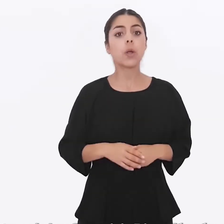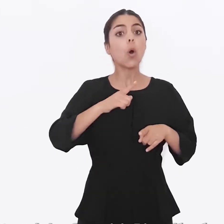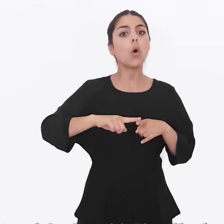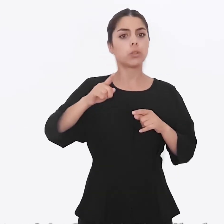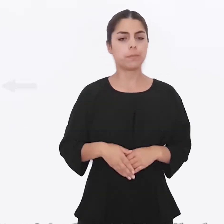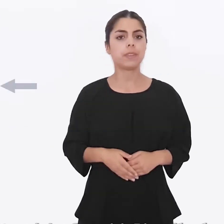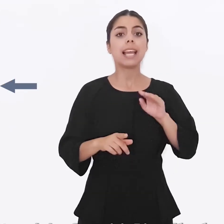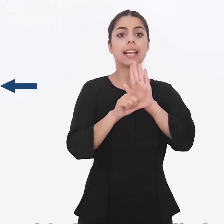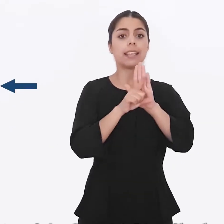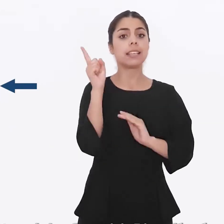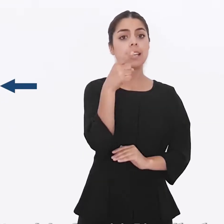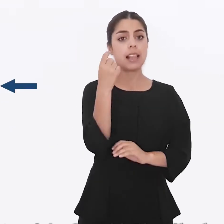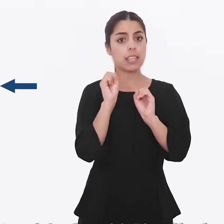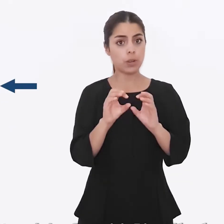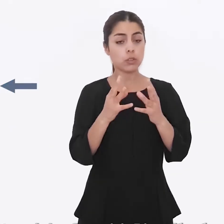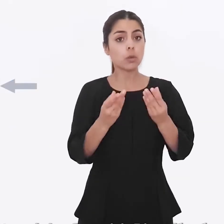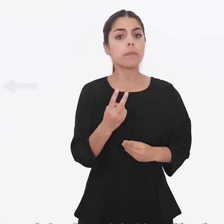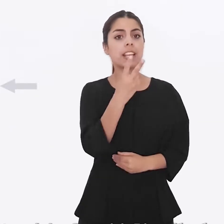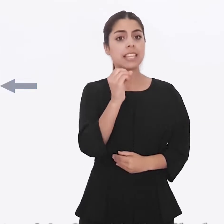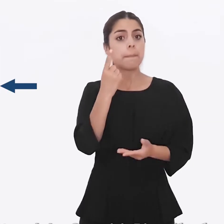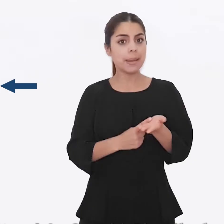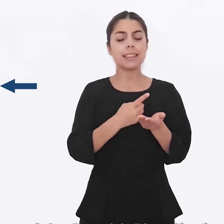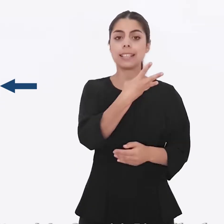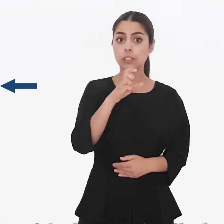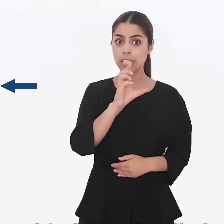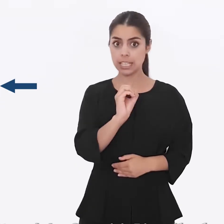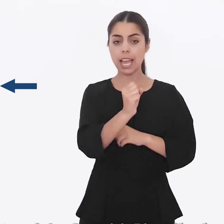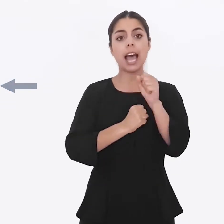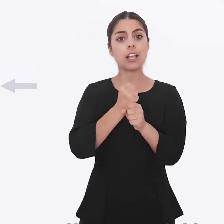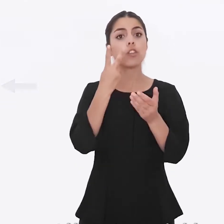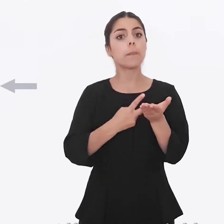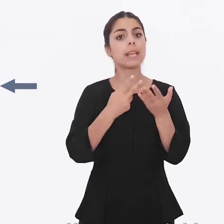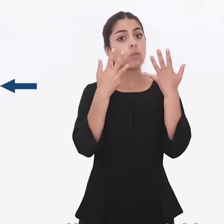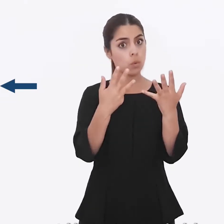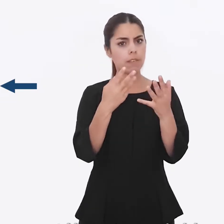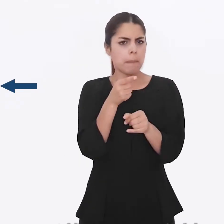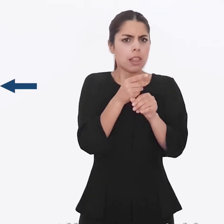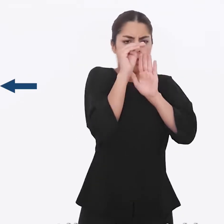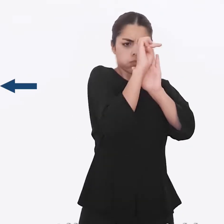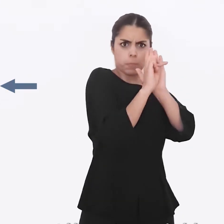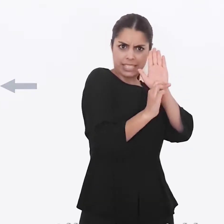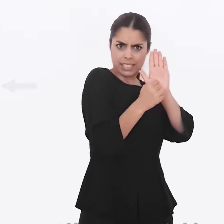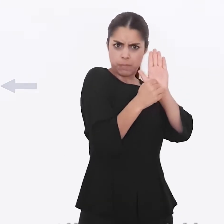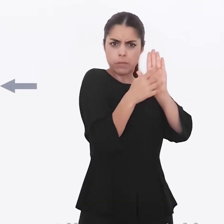la Ley General de Educación número 20.370 de 2009, que establece entre sus principios la